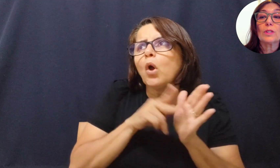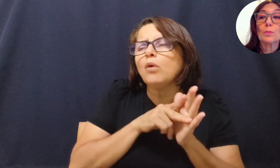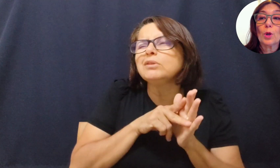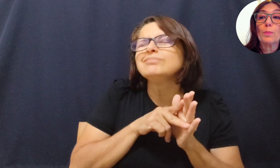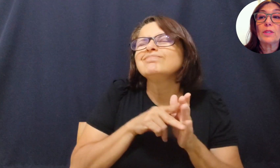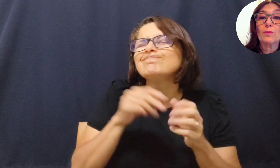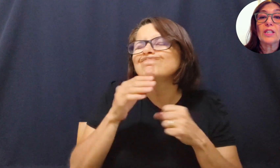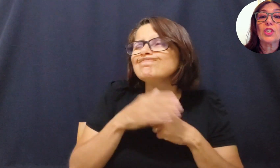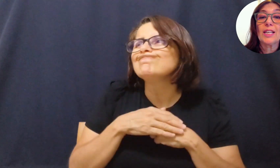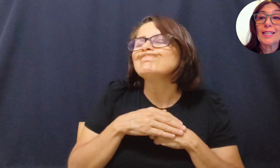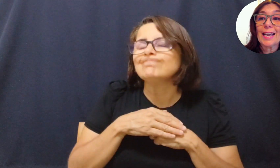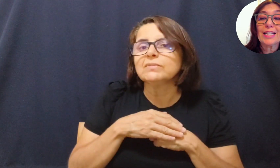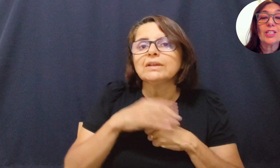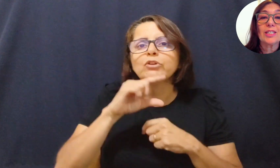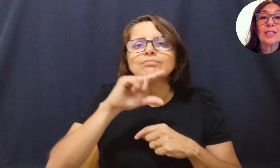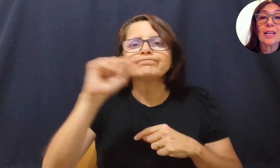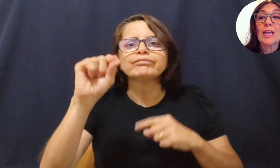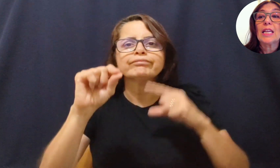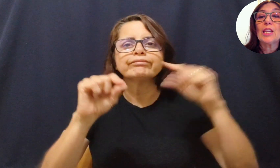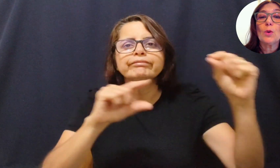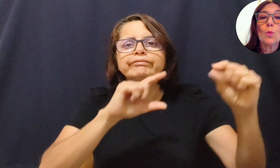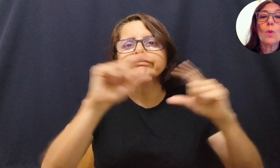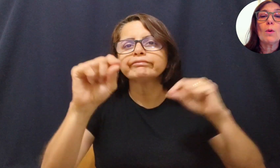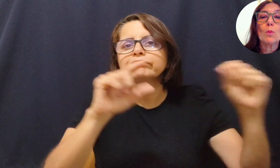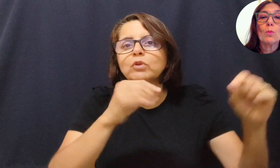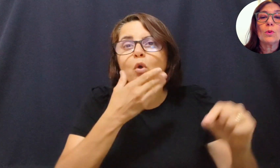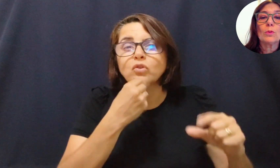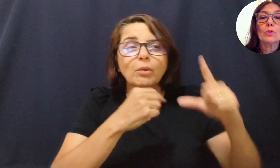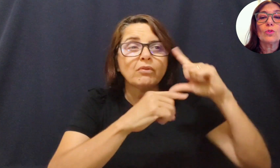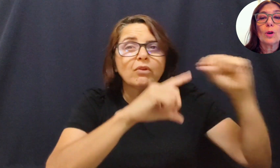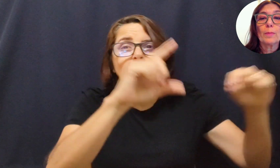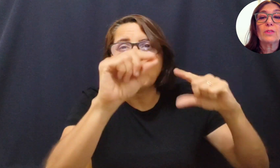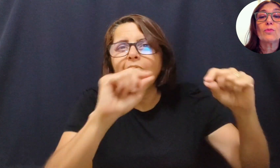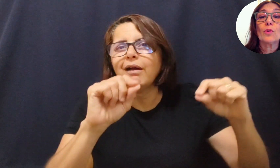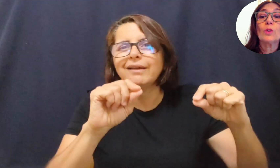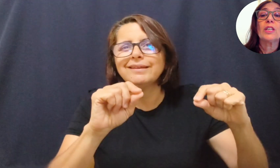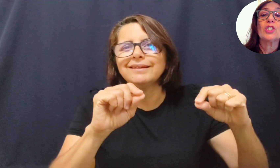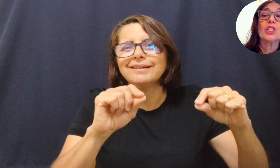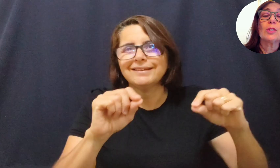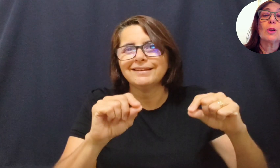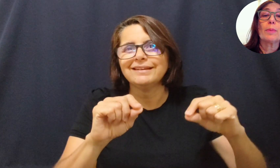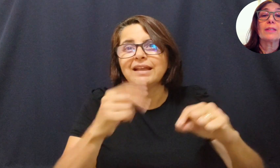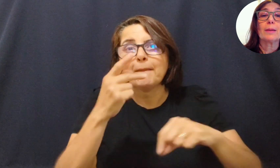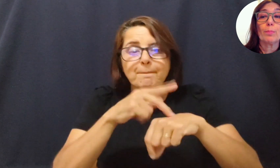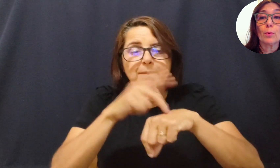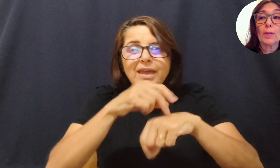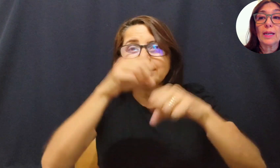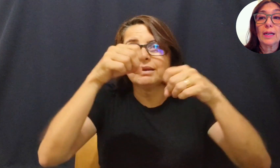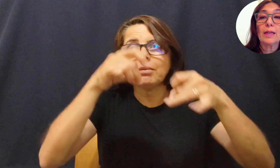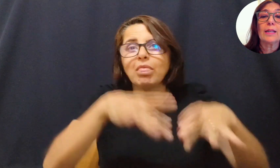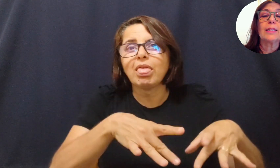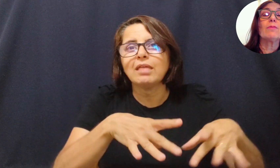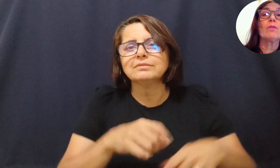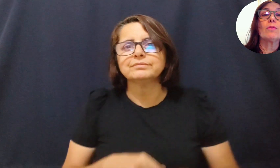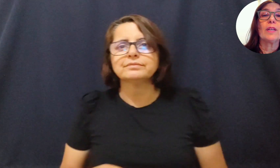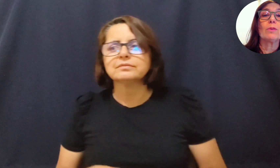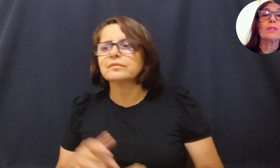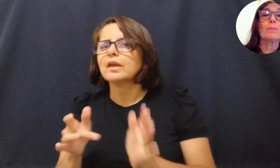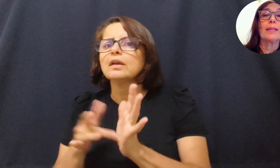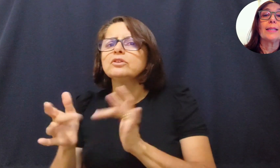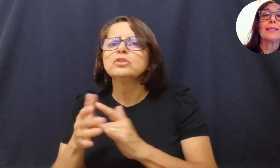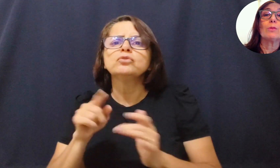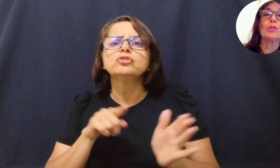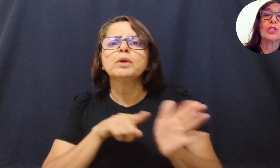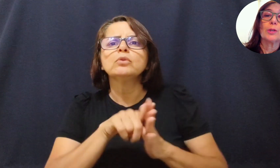compreendendo suas próprias fragilidades, que um a um dos homens foram deixando a praça pública, devolvendo